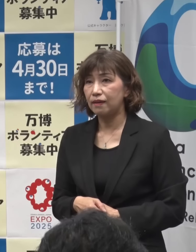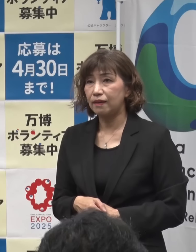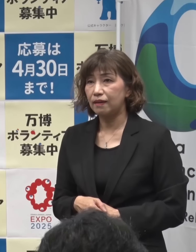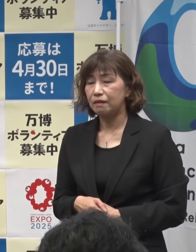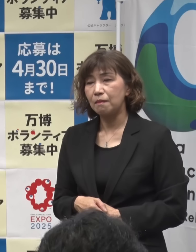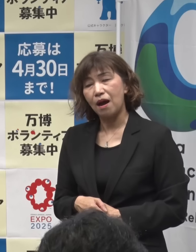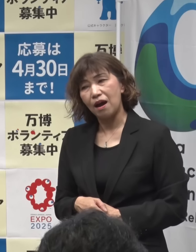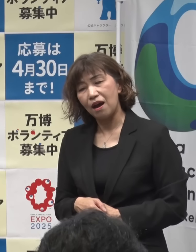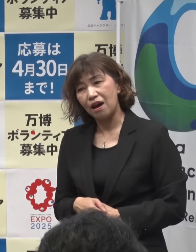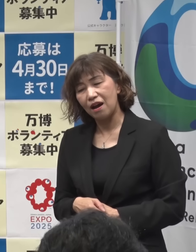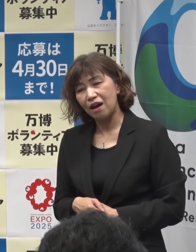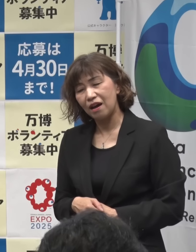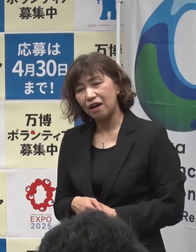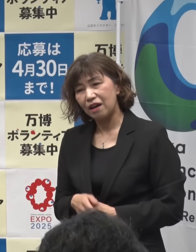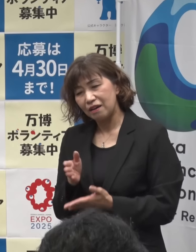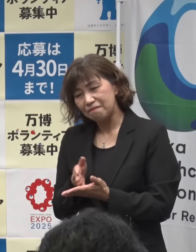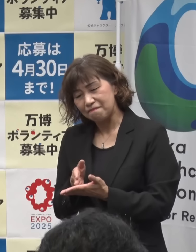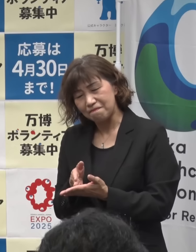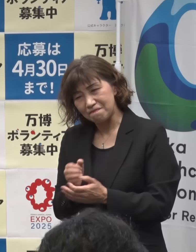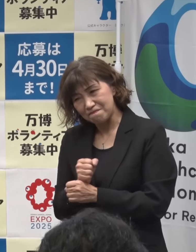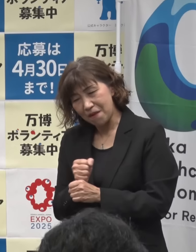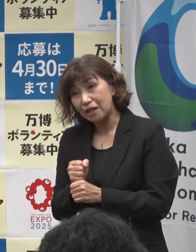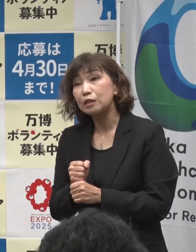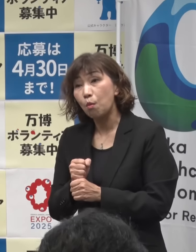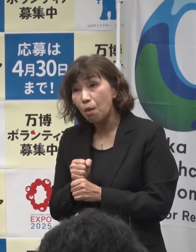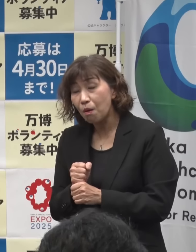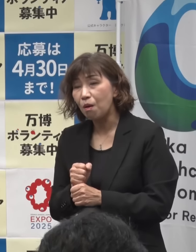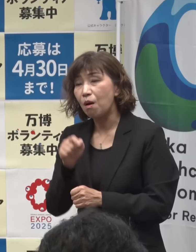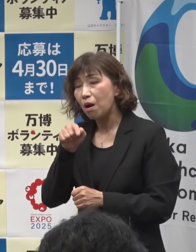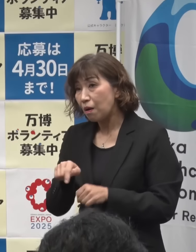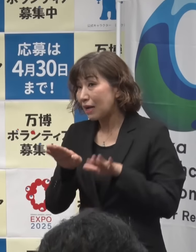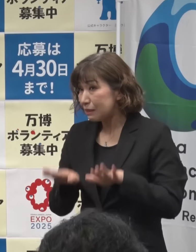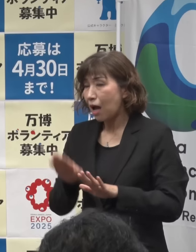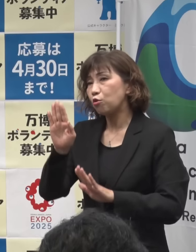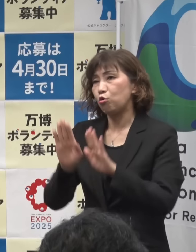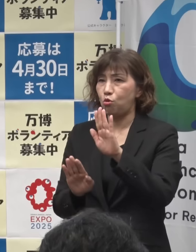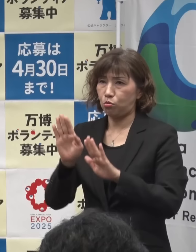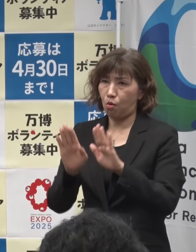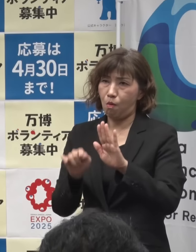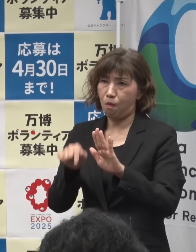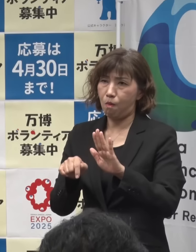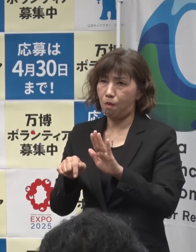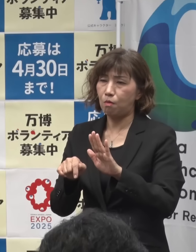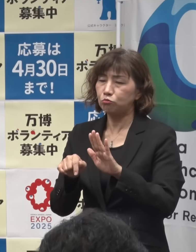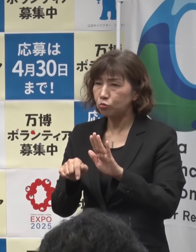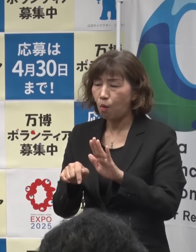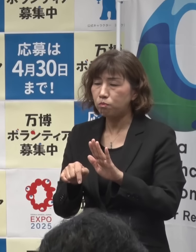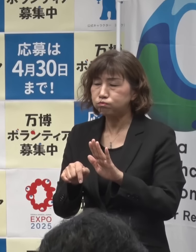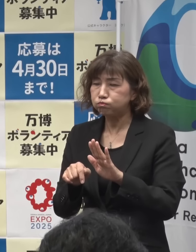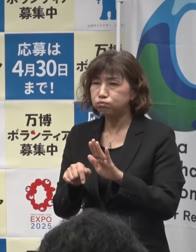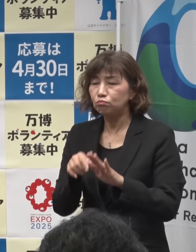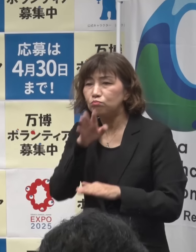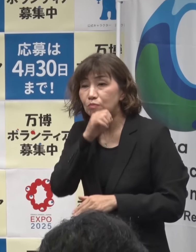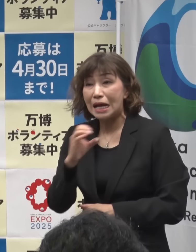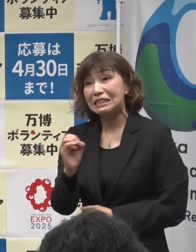まあこれも言っても難しいのかもしれないけども、僕はもうこういう状況になっていることを考えみると、もう0歳から選挙